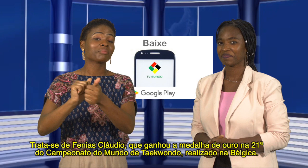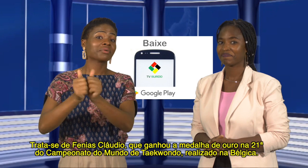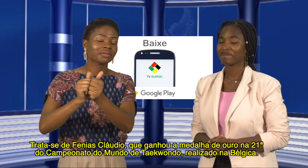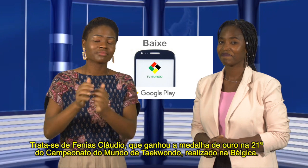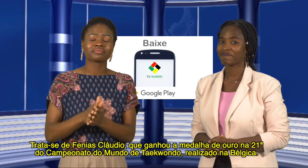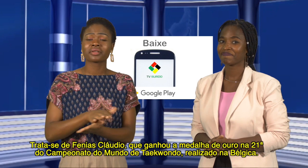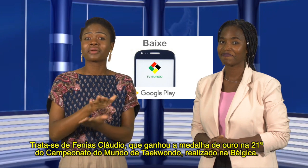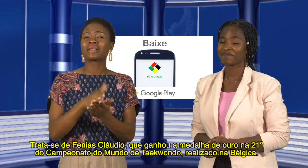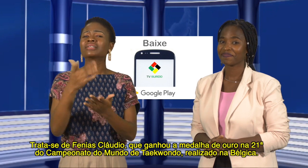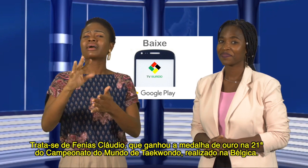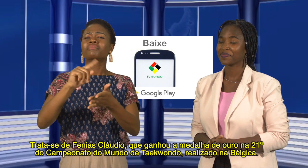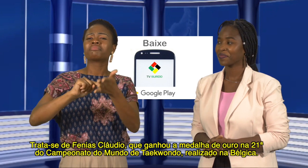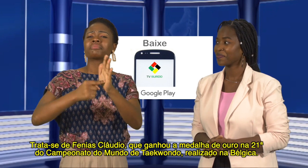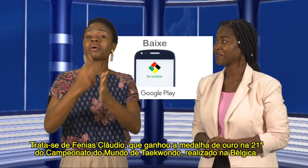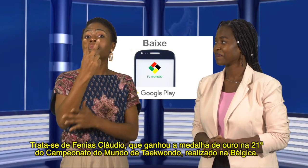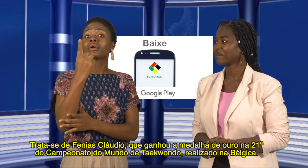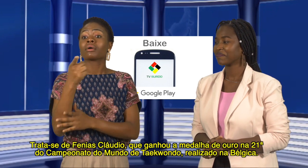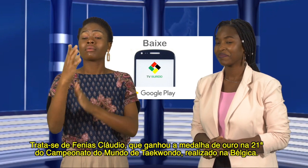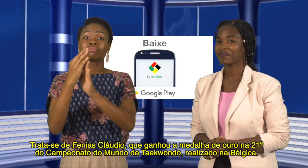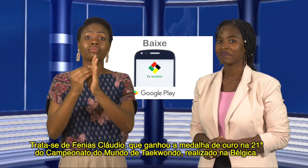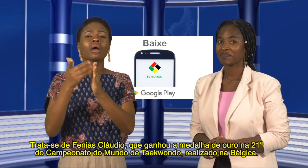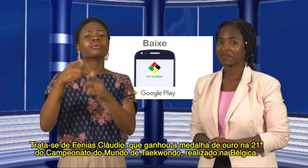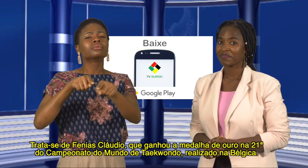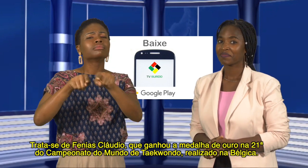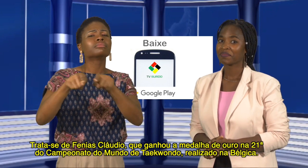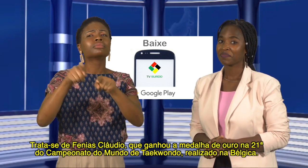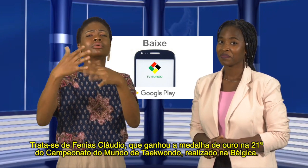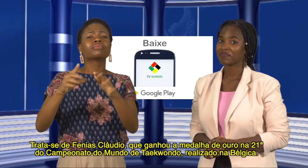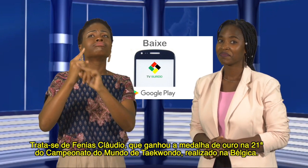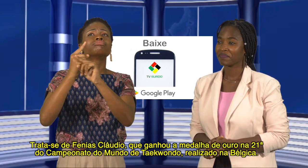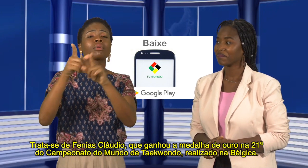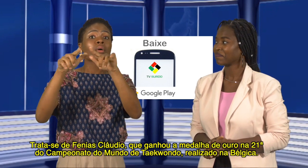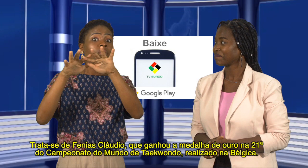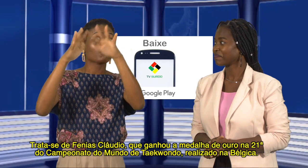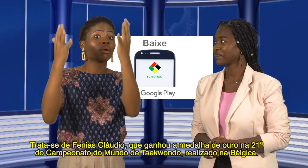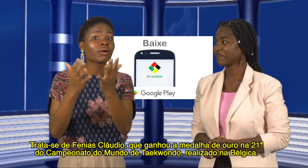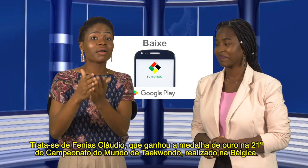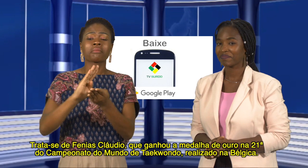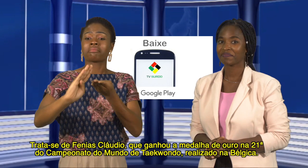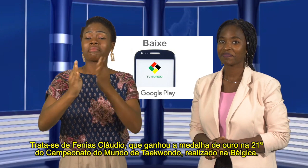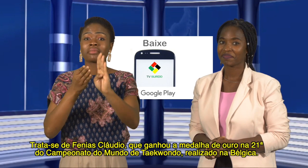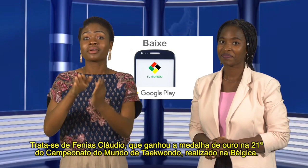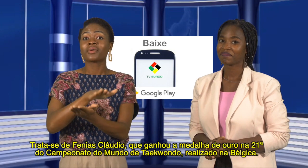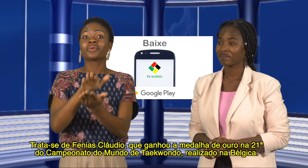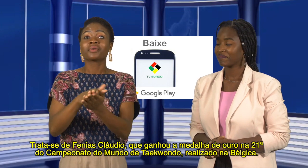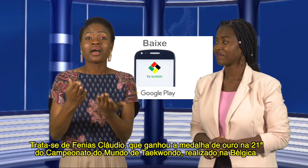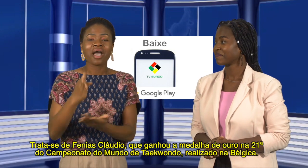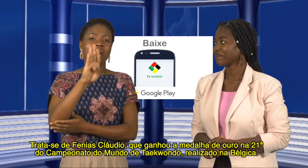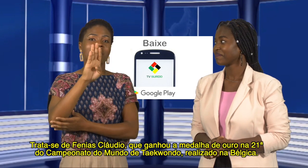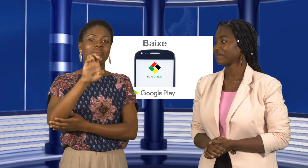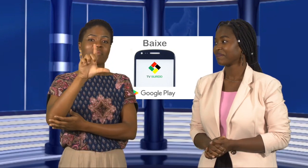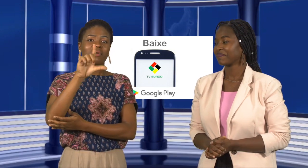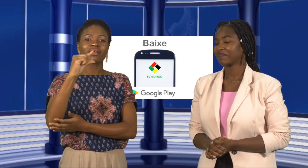ouro na 21ª edição do Campeonato do Mundo Taekwondo, realizado na Bélgica.